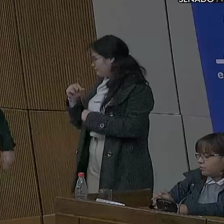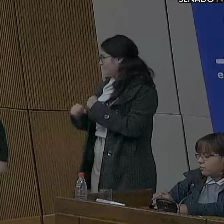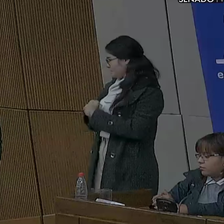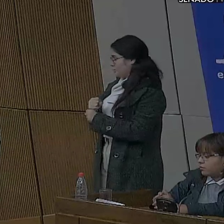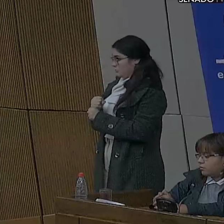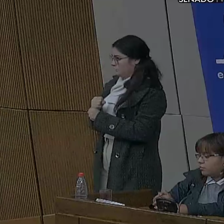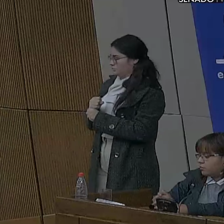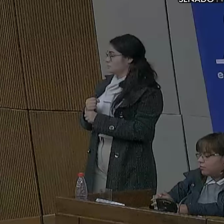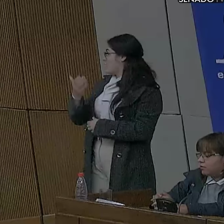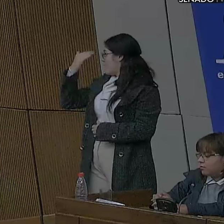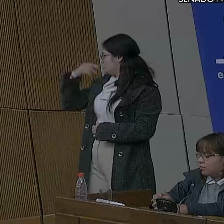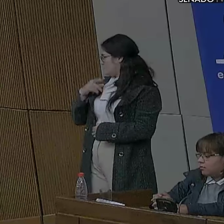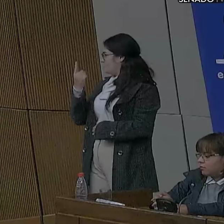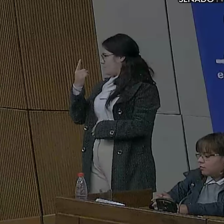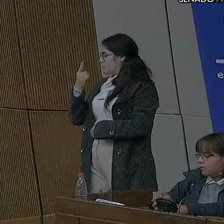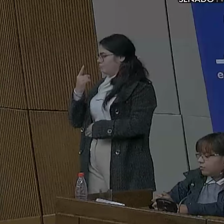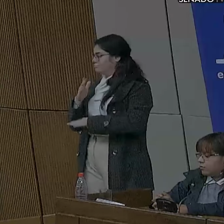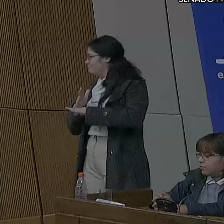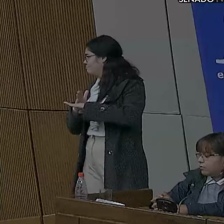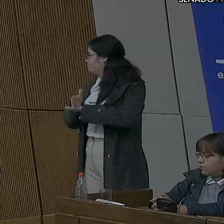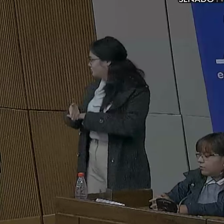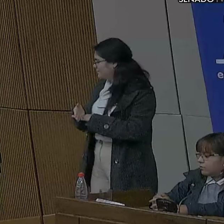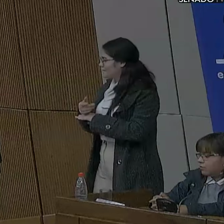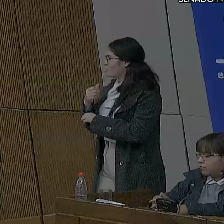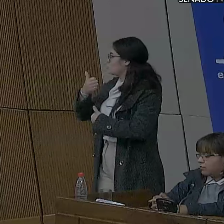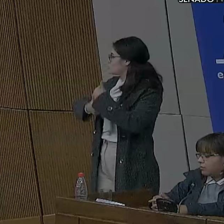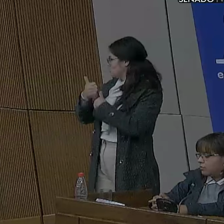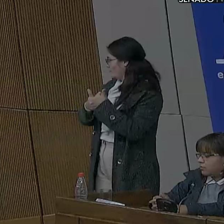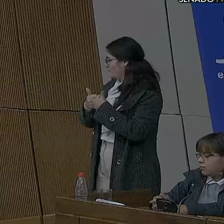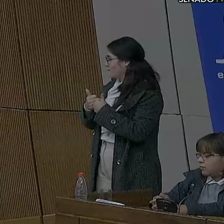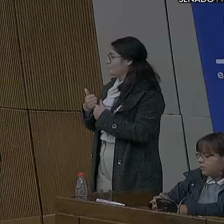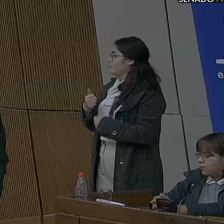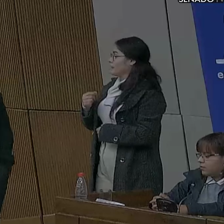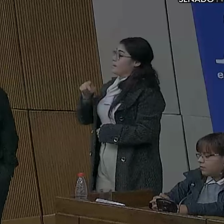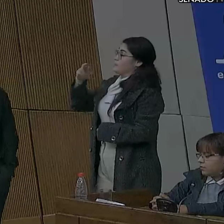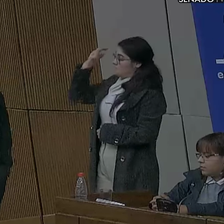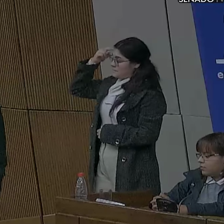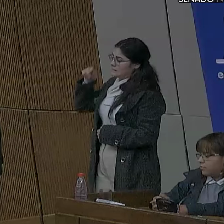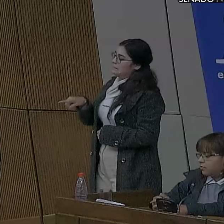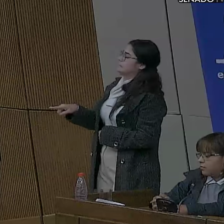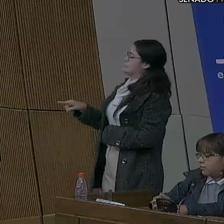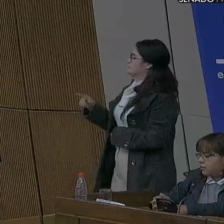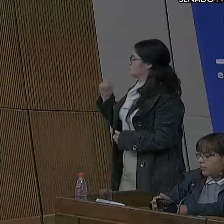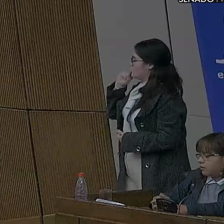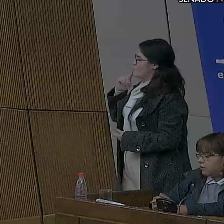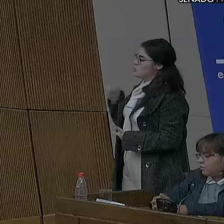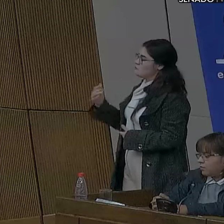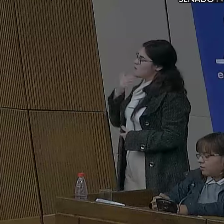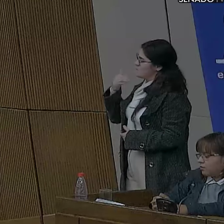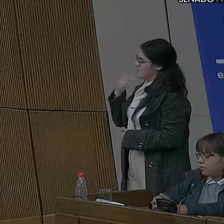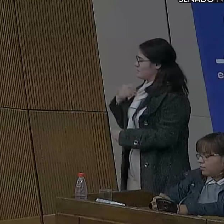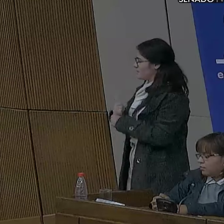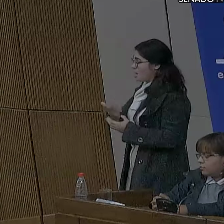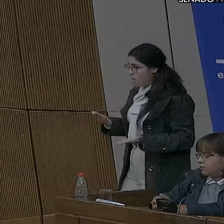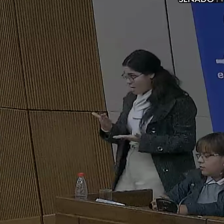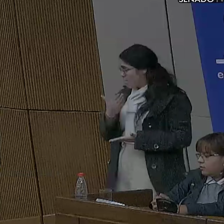Trabajo hace 10 años en la Conatel, estoy en mi antigüedad. Yo la primera vez que entré a trabajar en un sector público, entré por concurso también. Y me miraban y me decían,